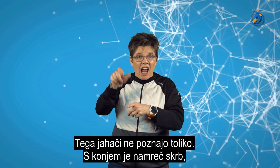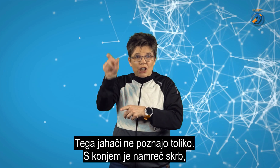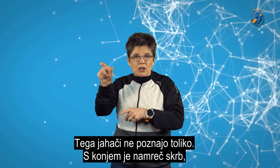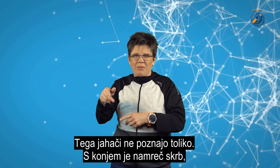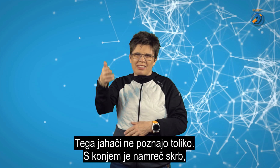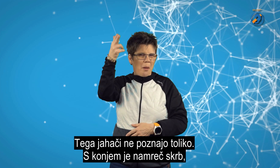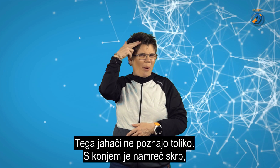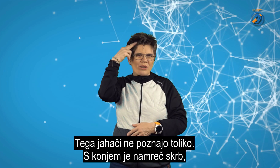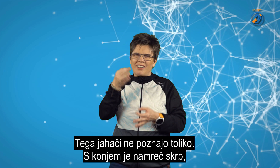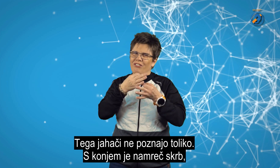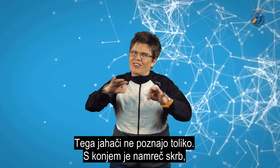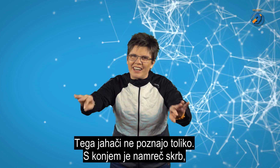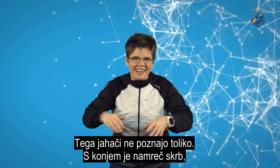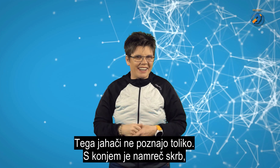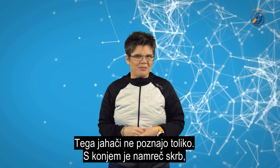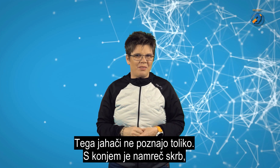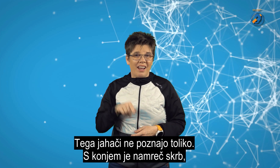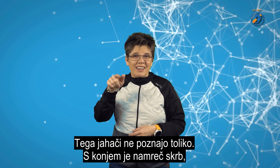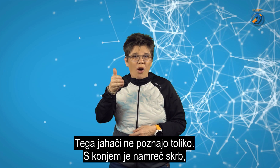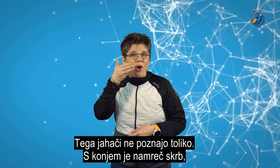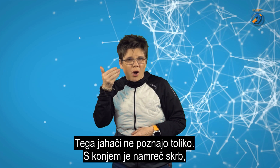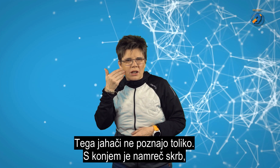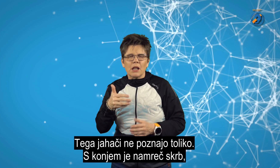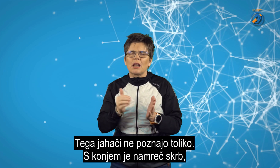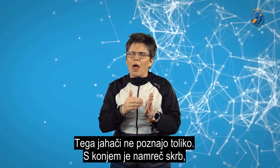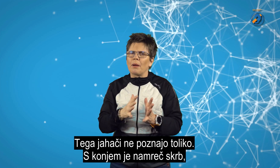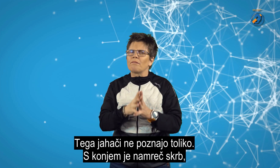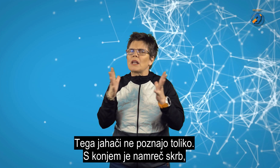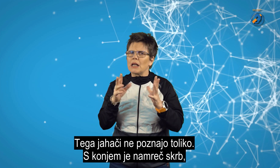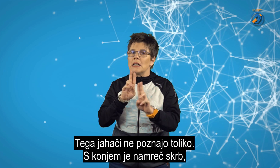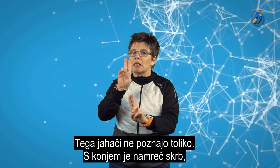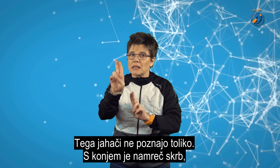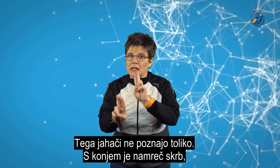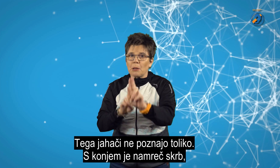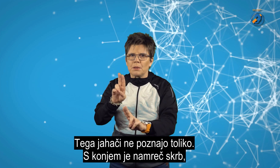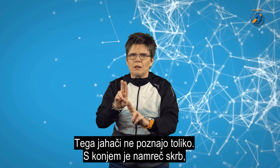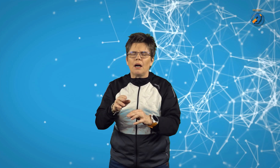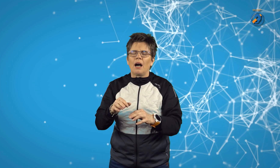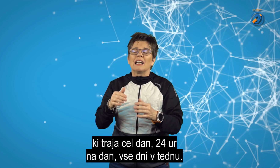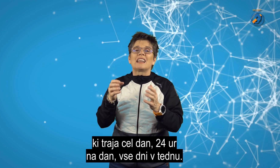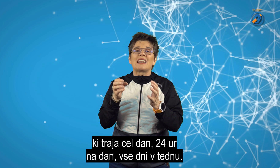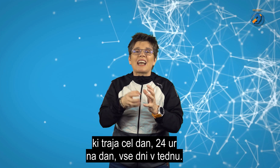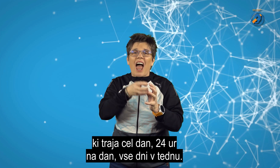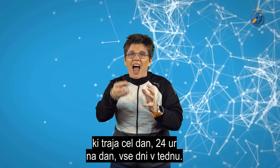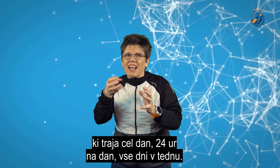Tega jahači ne poznajo toliko. S konjem je namreč skrb, ki traja cel